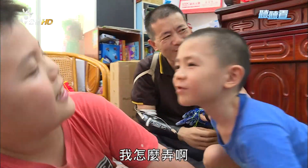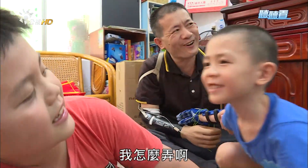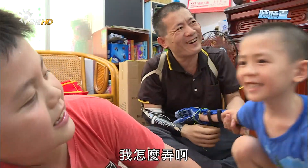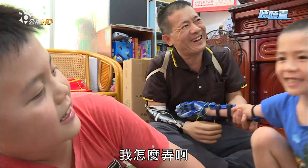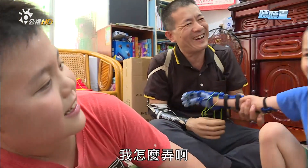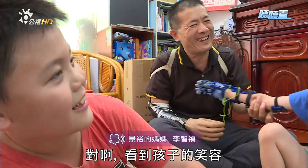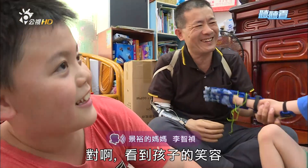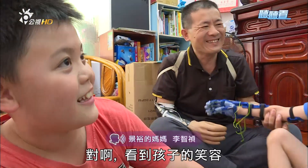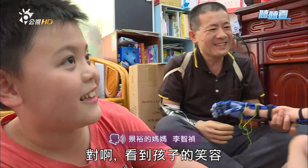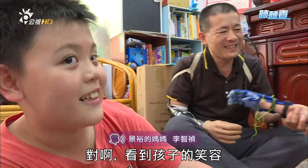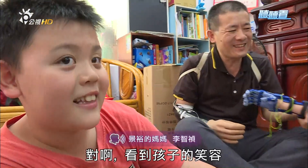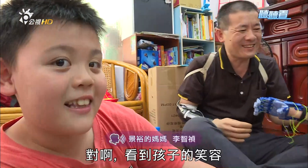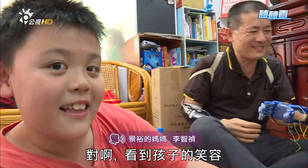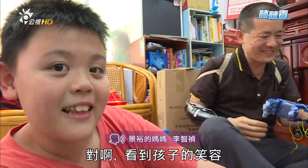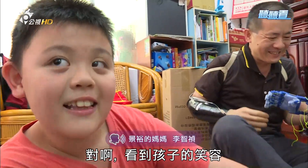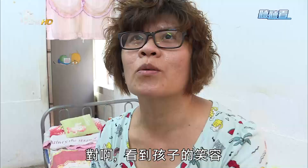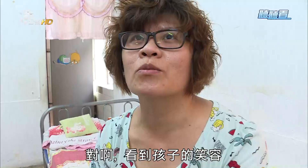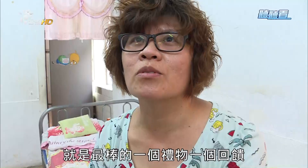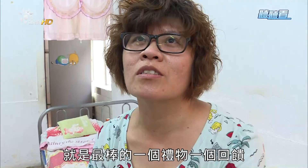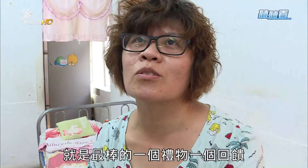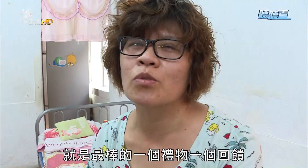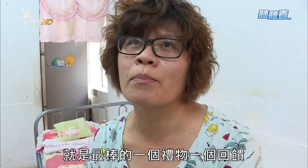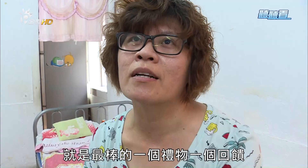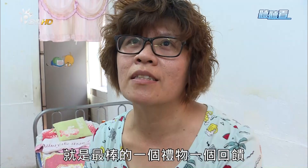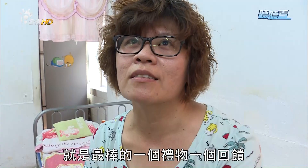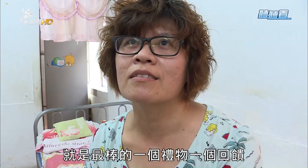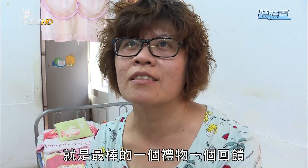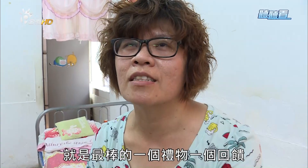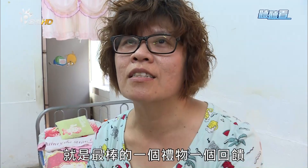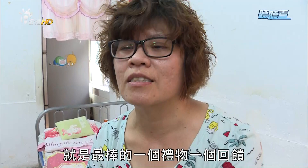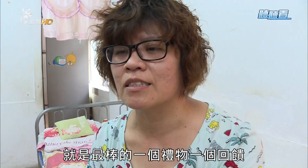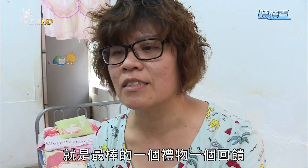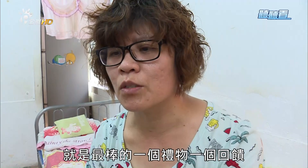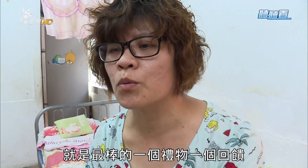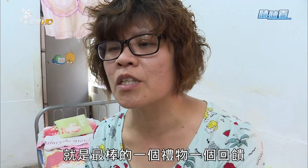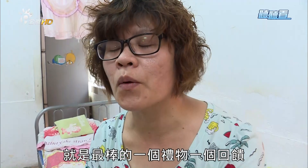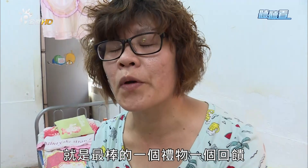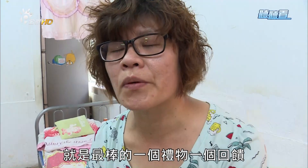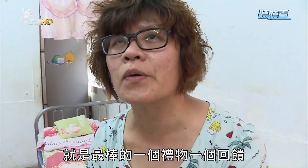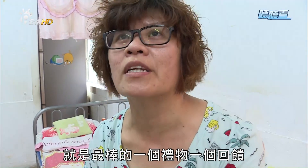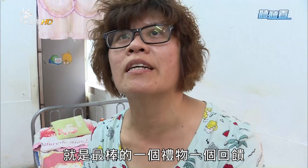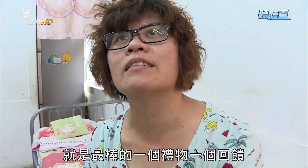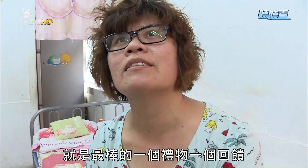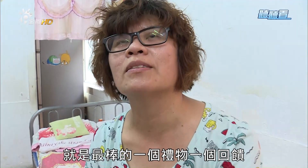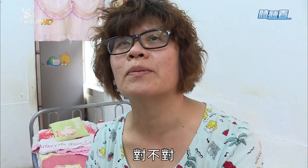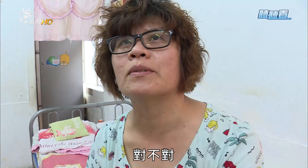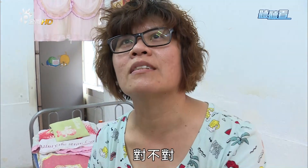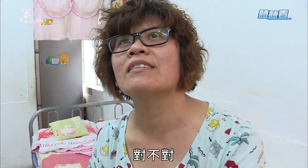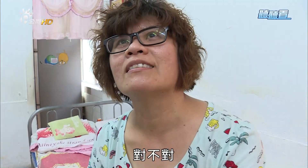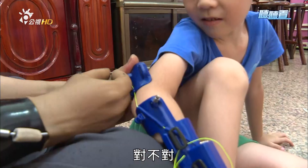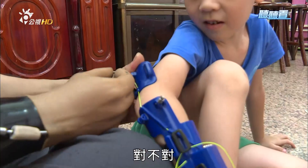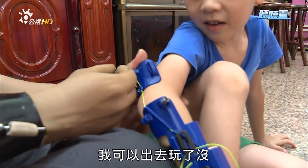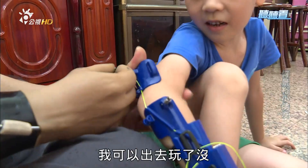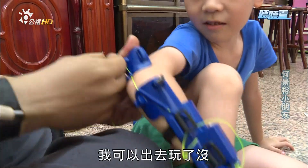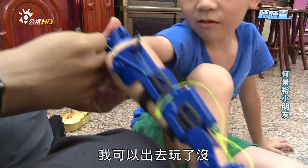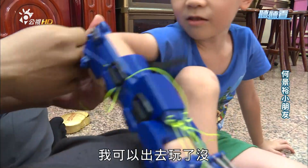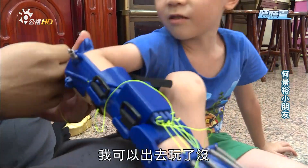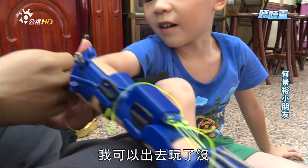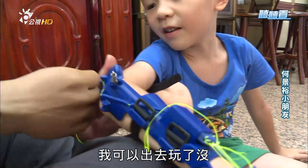弄啊？ 对啊，看到孩子的笑容就是最棒的一个礼物，一个回馈啊，对不对？ 我可以出去玩了